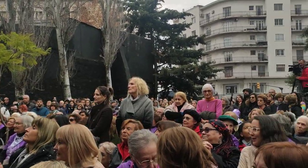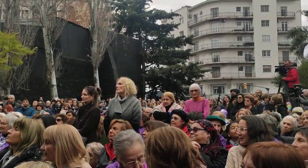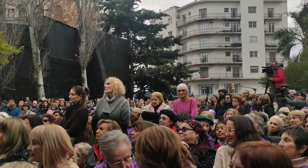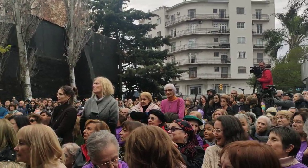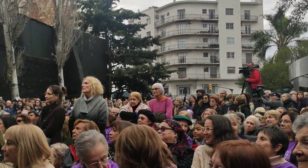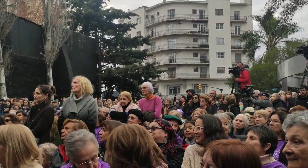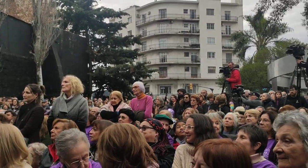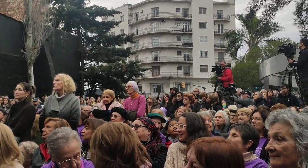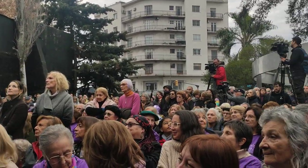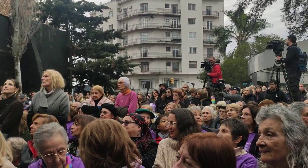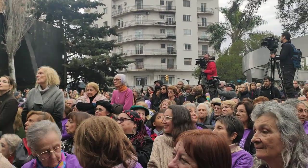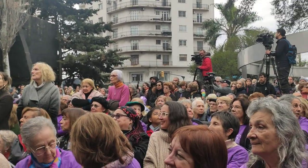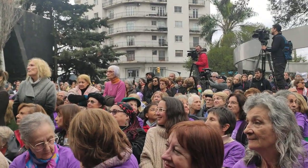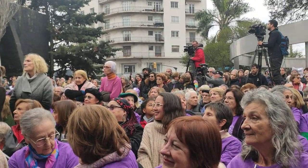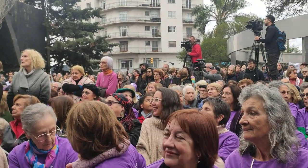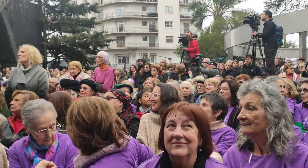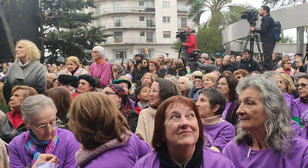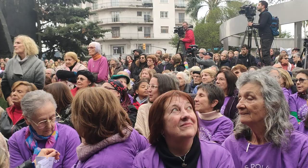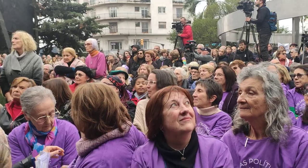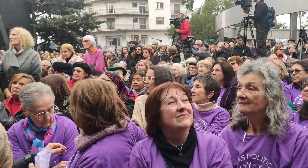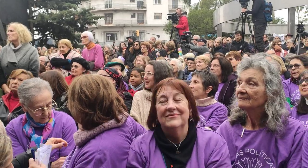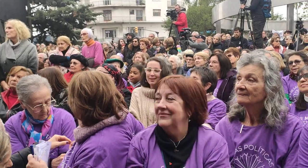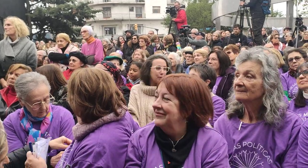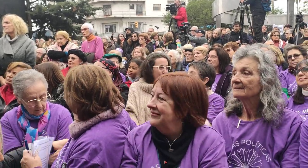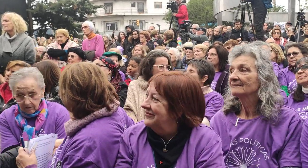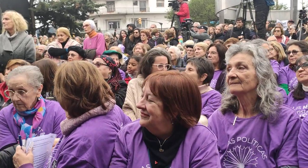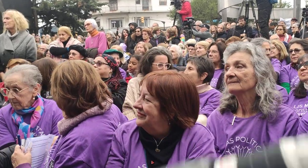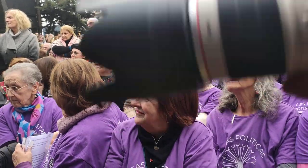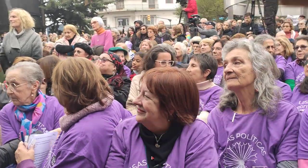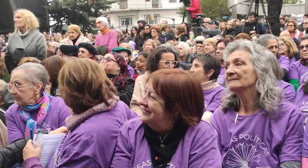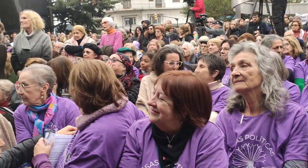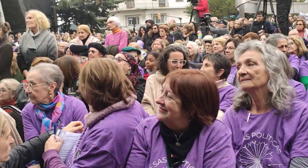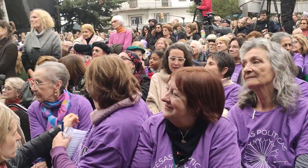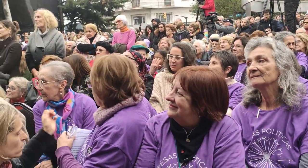Este libro tiene 50 años.